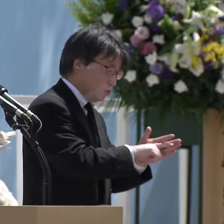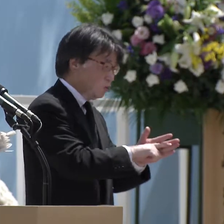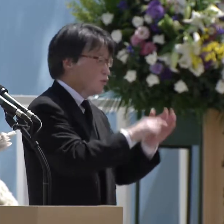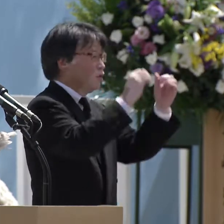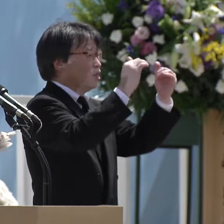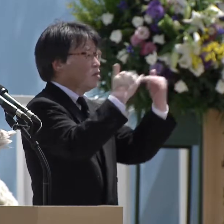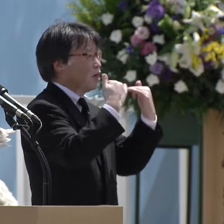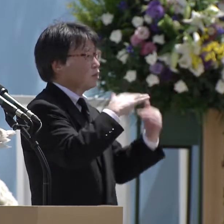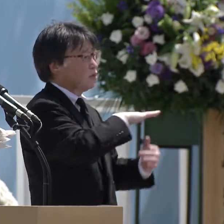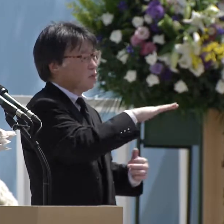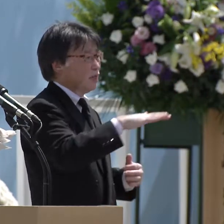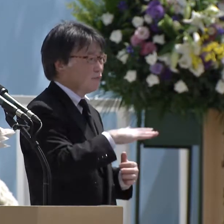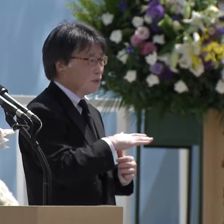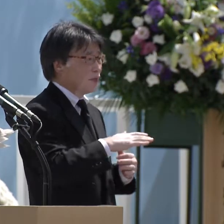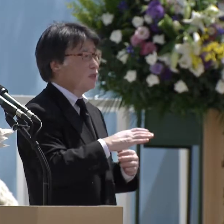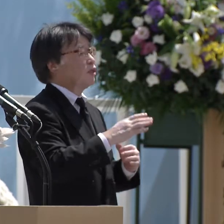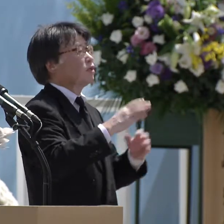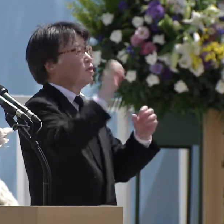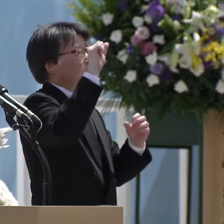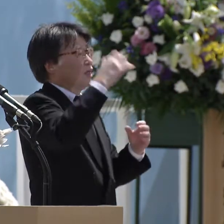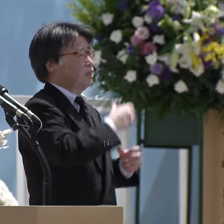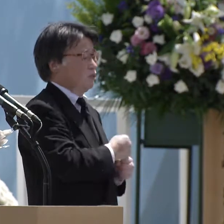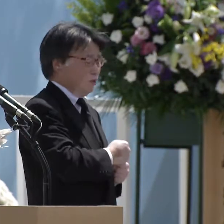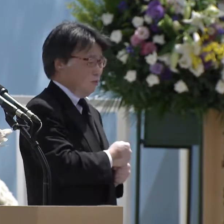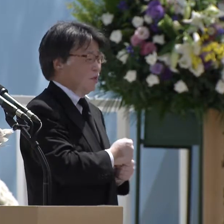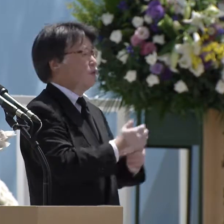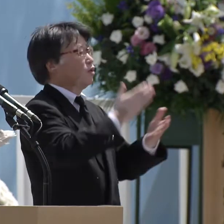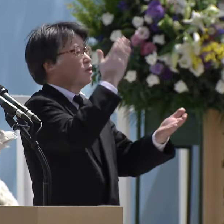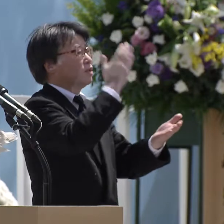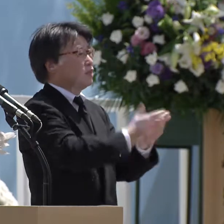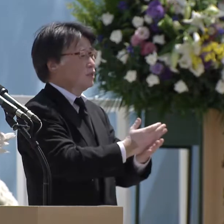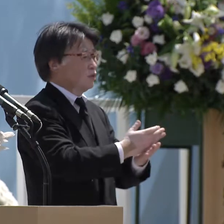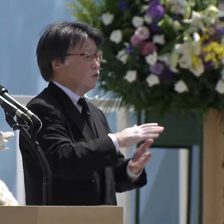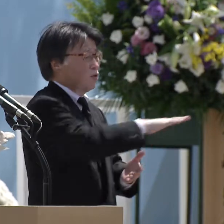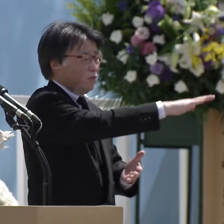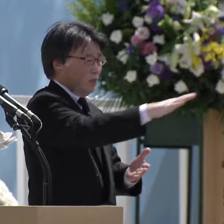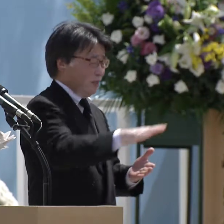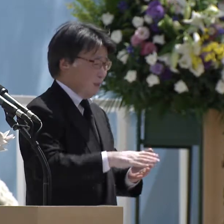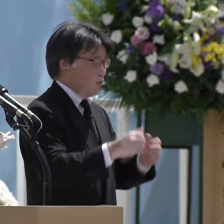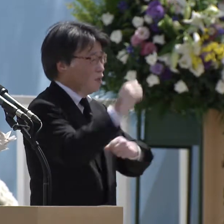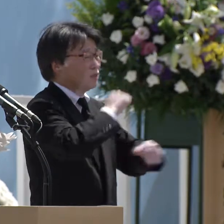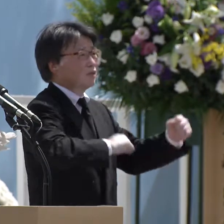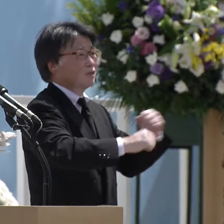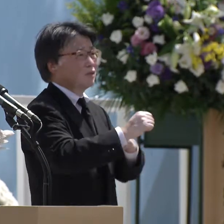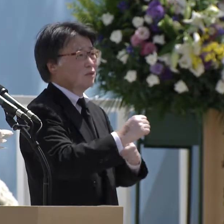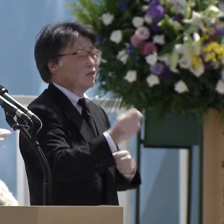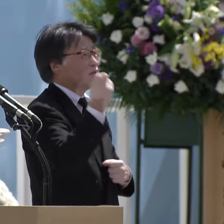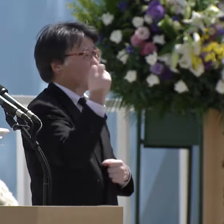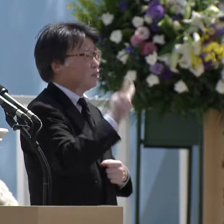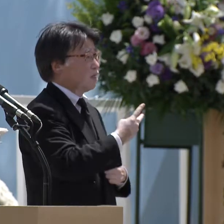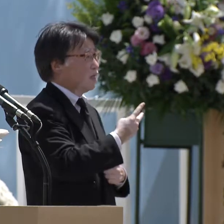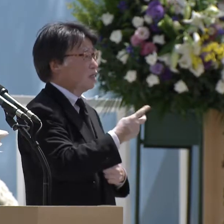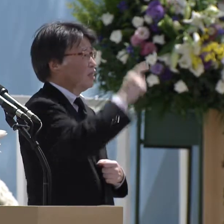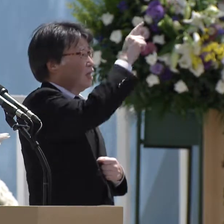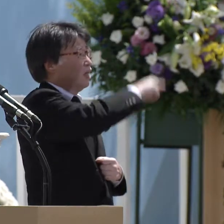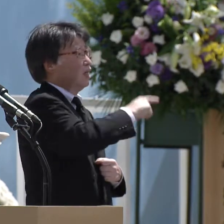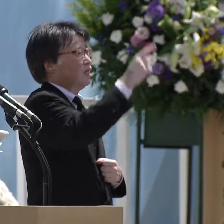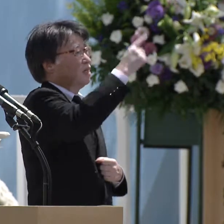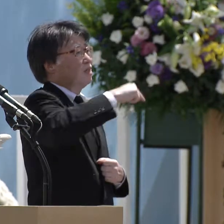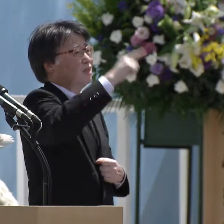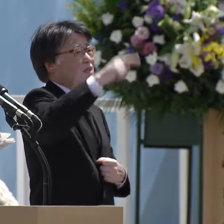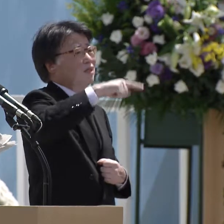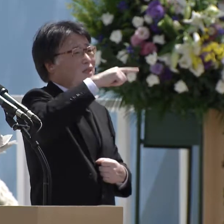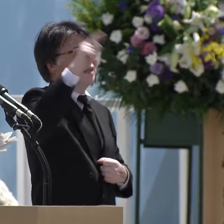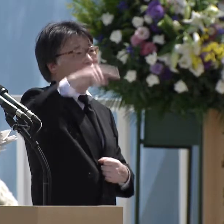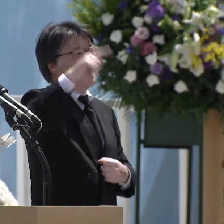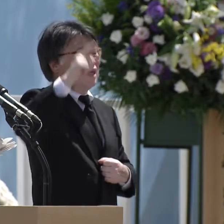爆者と原水爆禁止を願う市民社会のさまざまな活動、さらにICANの集中的なロ